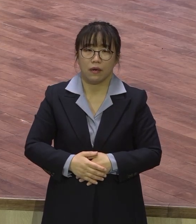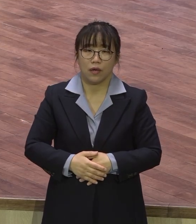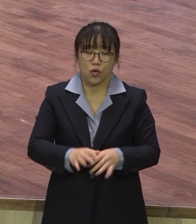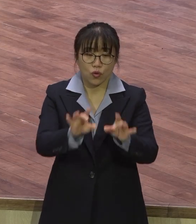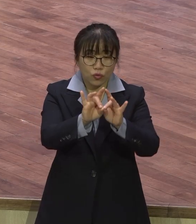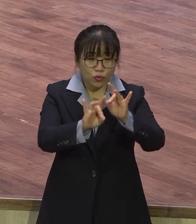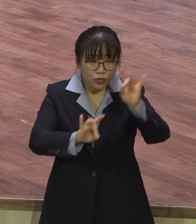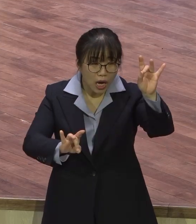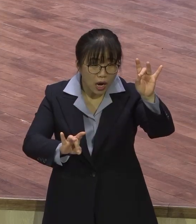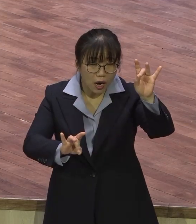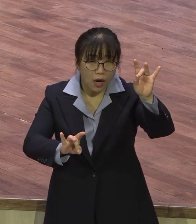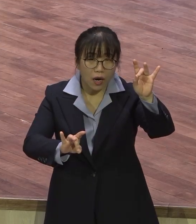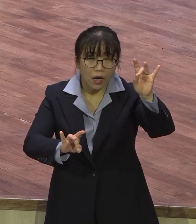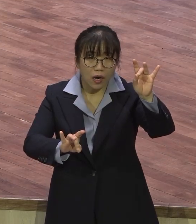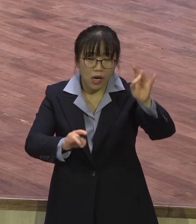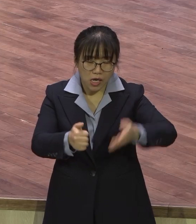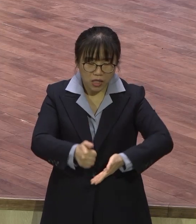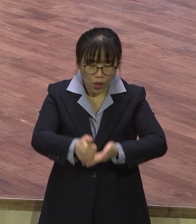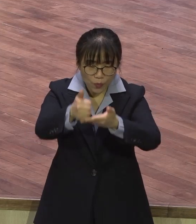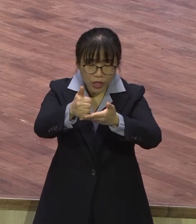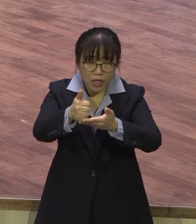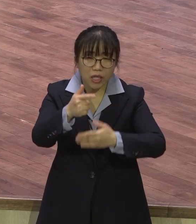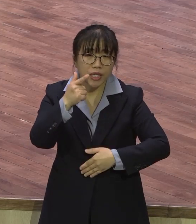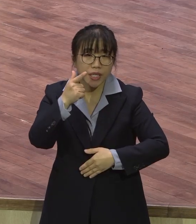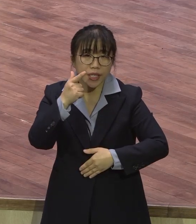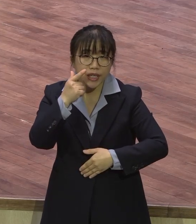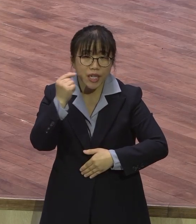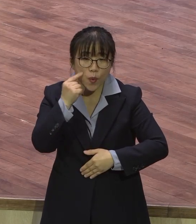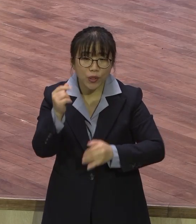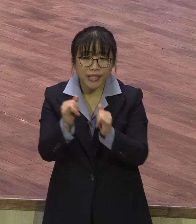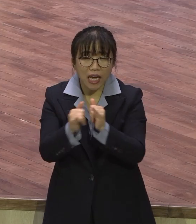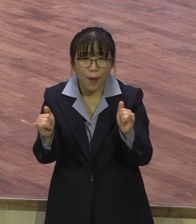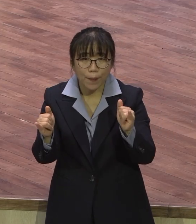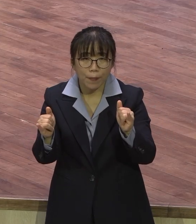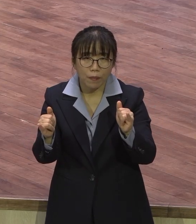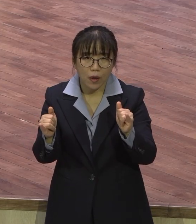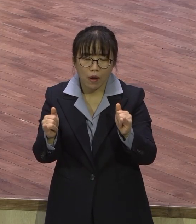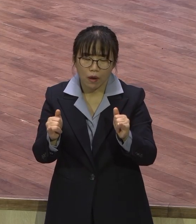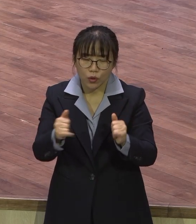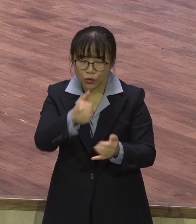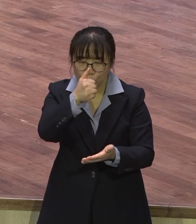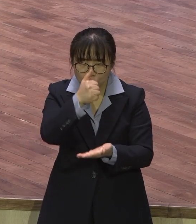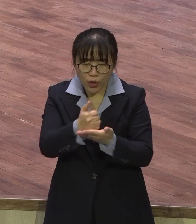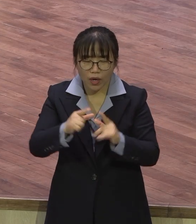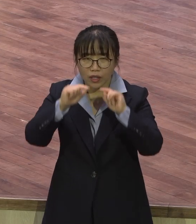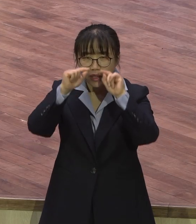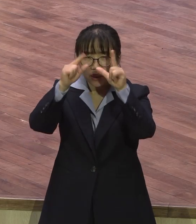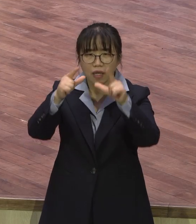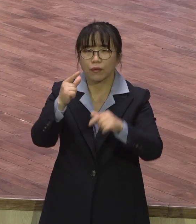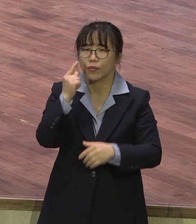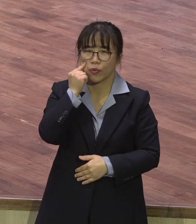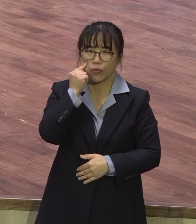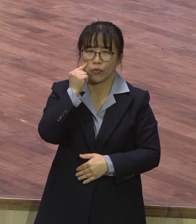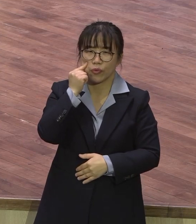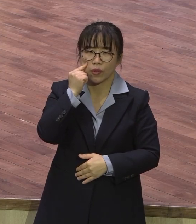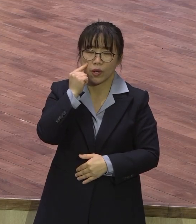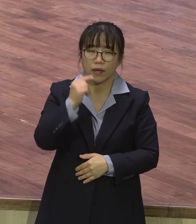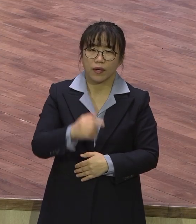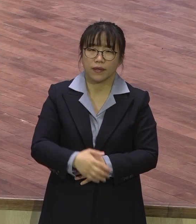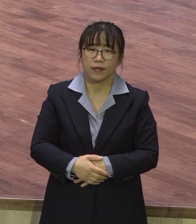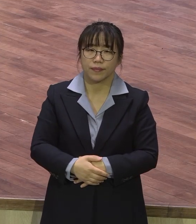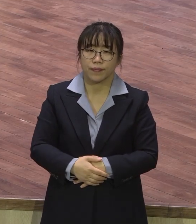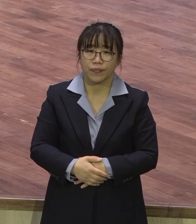우상승배를 800만 귀신에 섬겨도 그 전주를 전혀 몰라요 왜? 율법이 없으니까 하나는 율법이 없으니까 세상